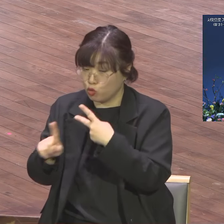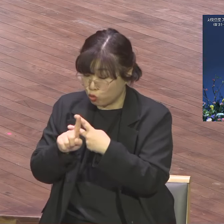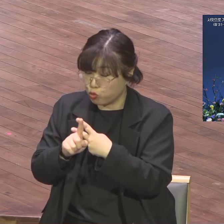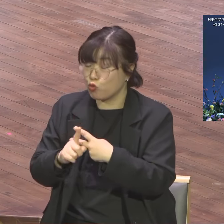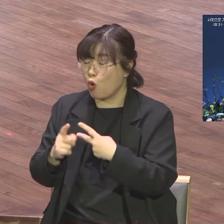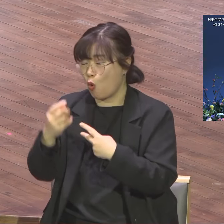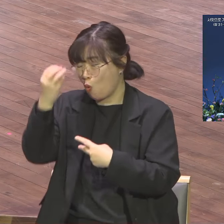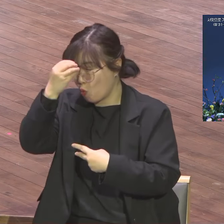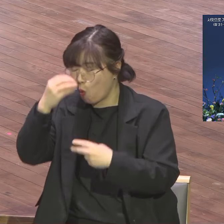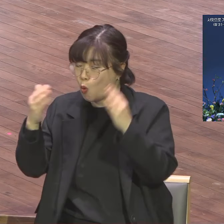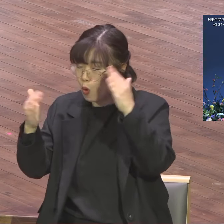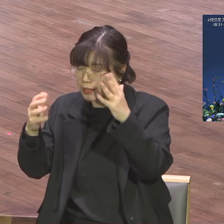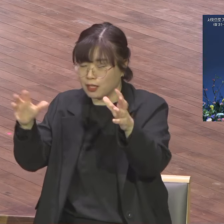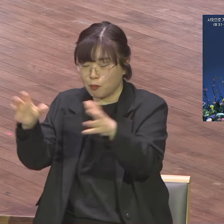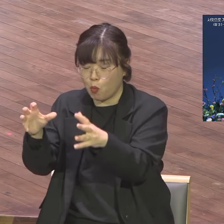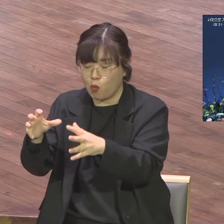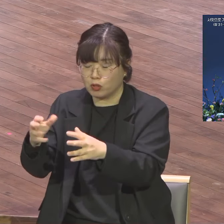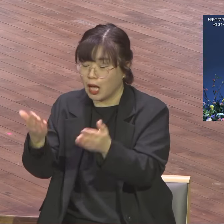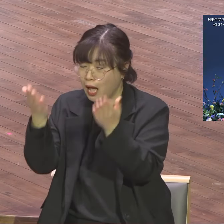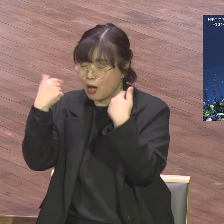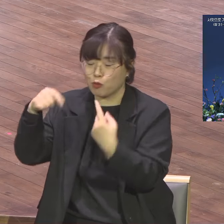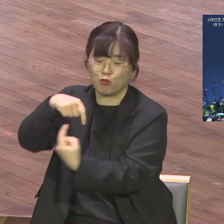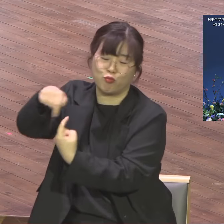그 성 장로님이 그렇게 하고 있더라고.